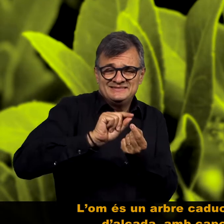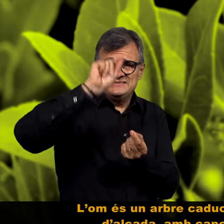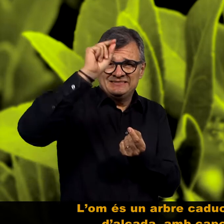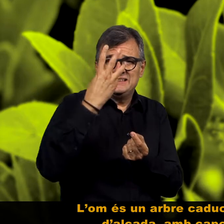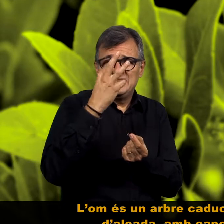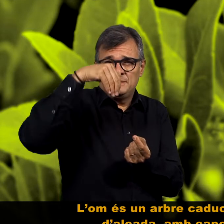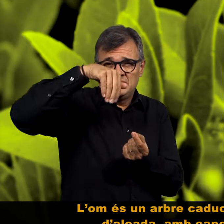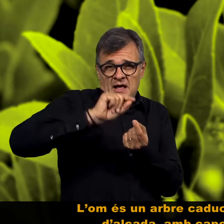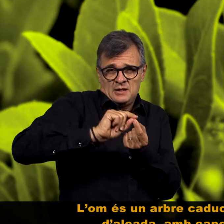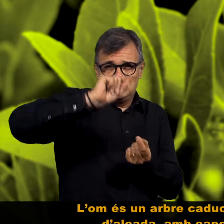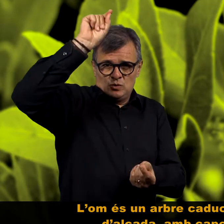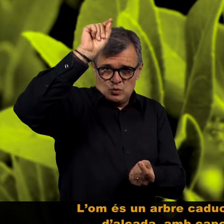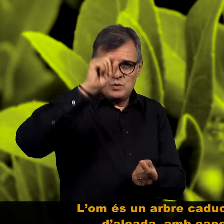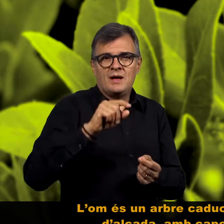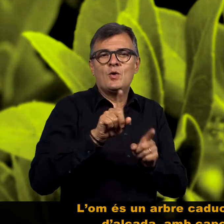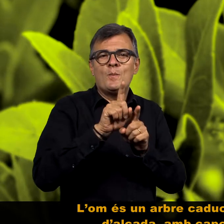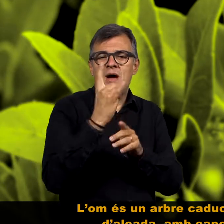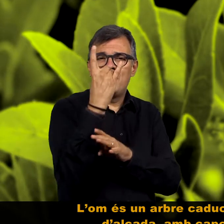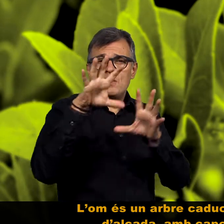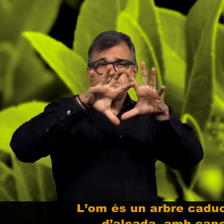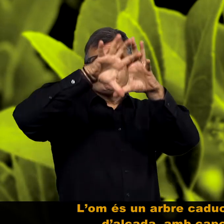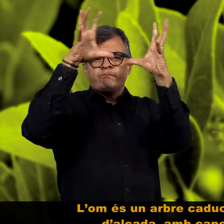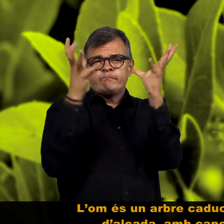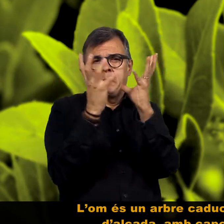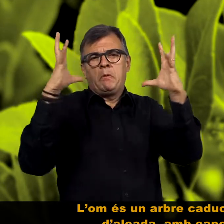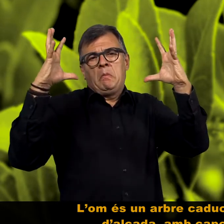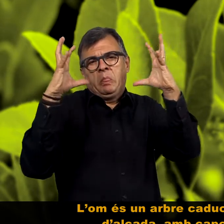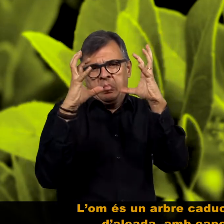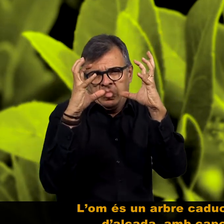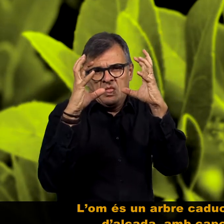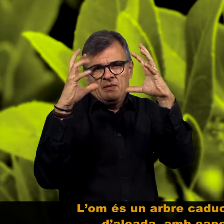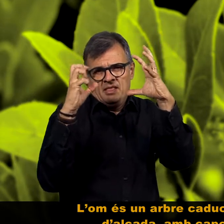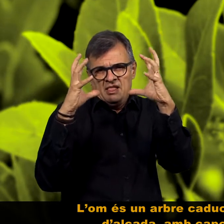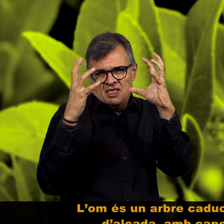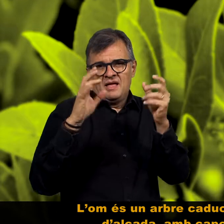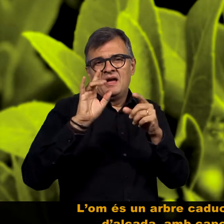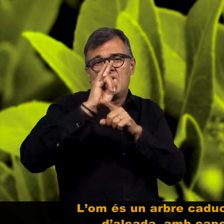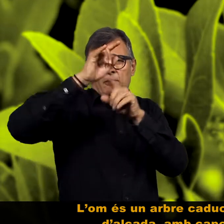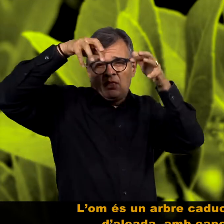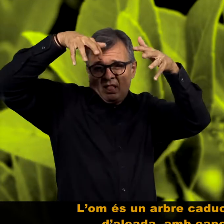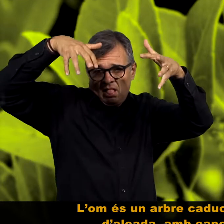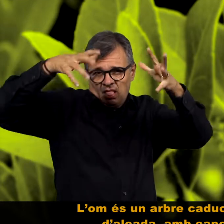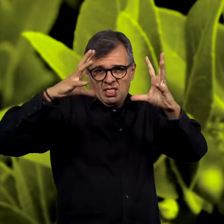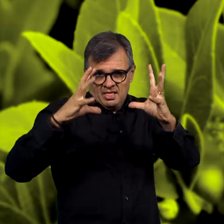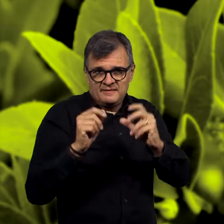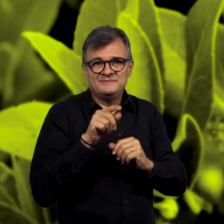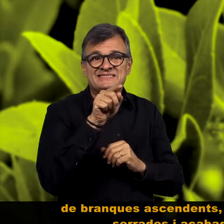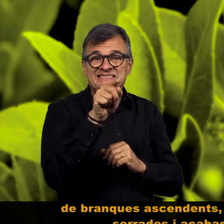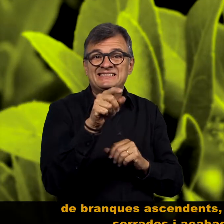L'om és un arbre caducifoli de fins a 30 metres d'alçada, amb capçada poc densa de branques ascendents i